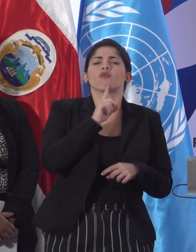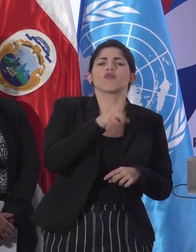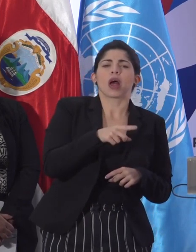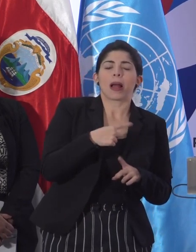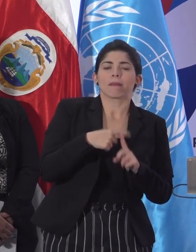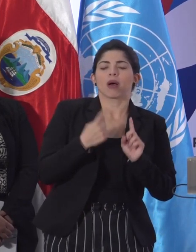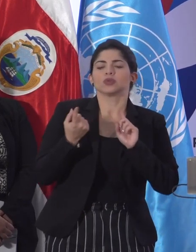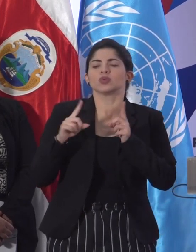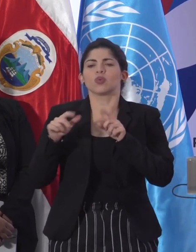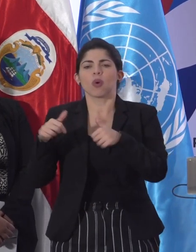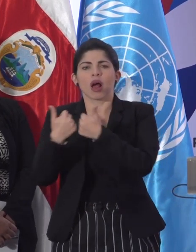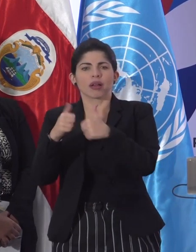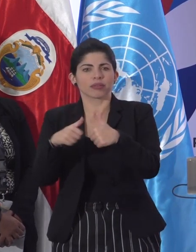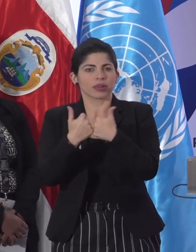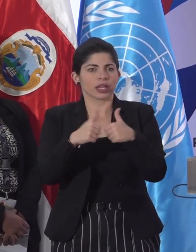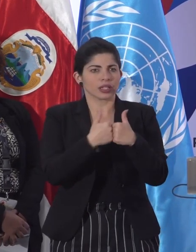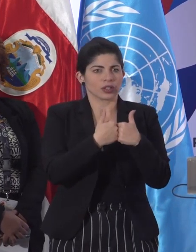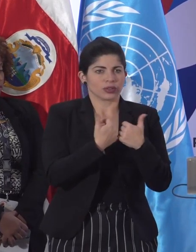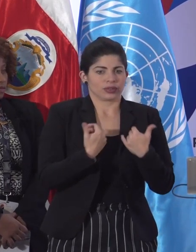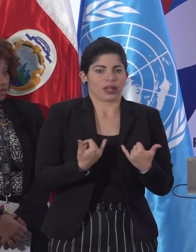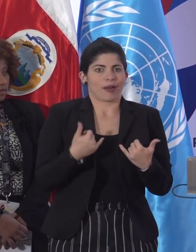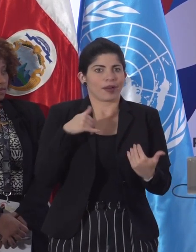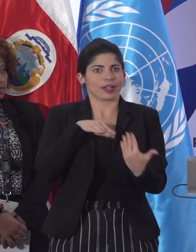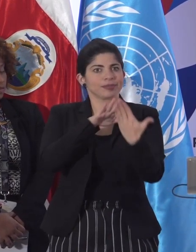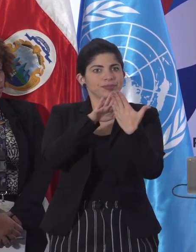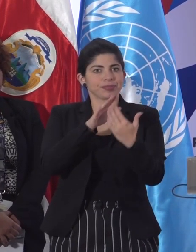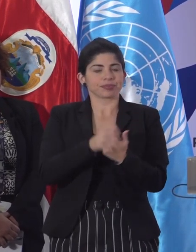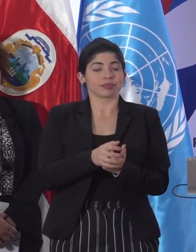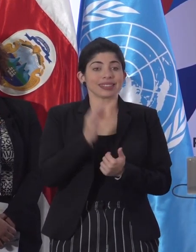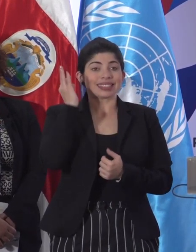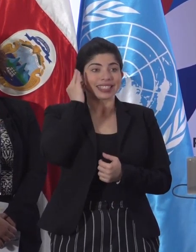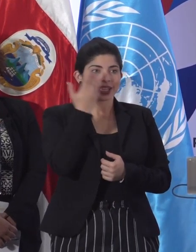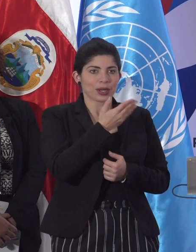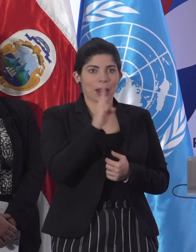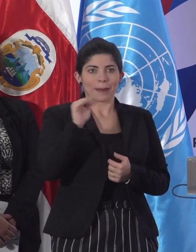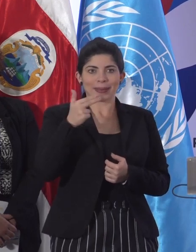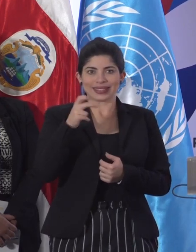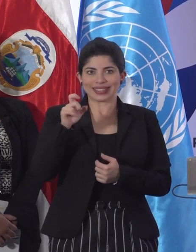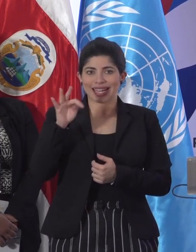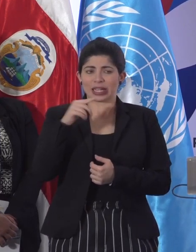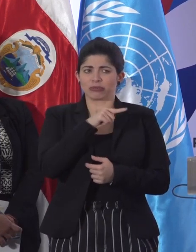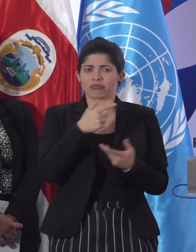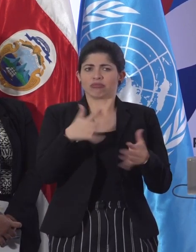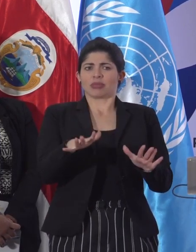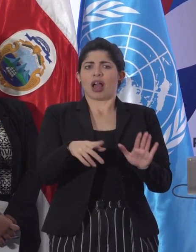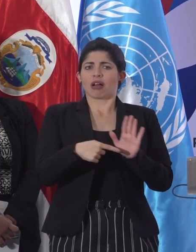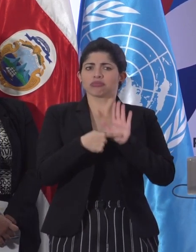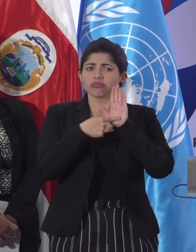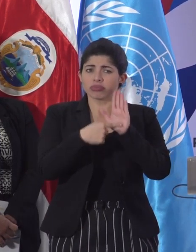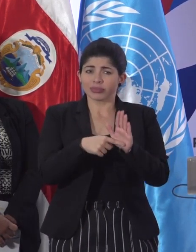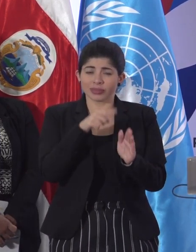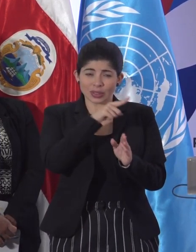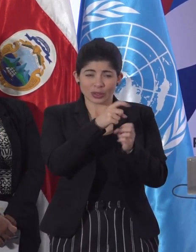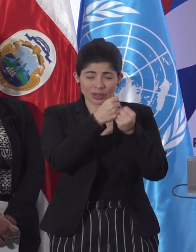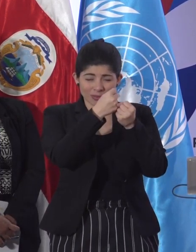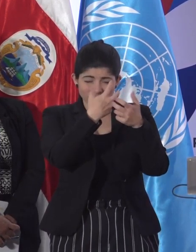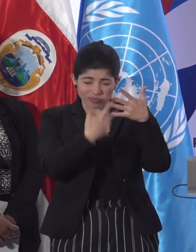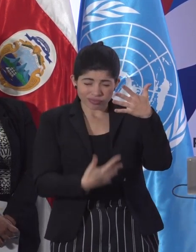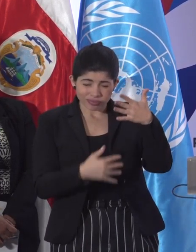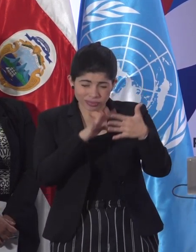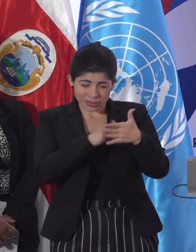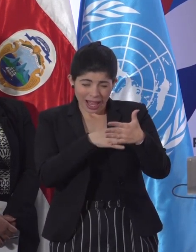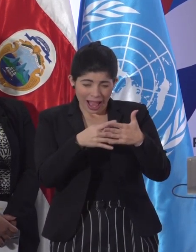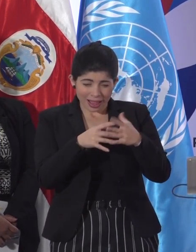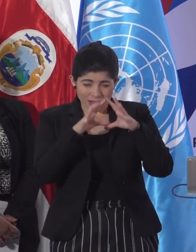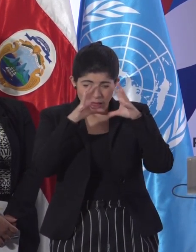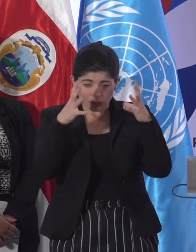cuáles son los desafíos que estamos enfrentando. Señora Bachelet, usted ha demostrado que su amplísima agenda global por los